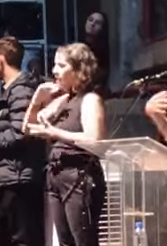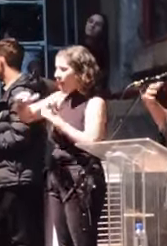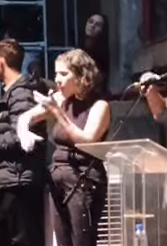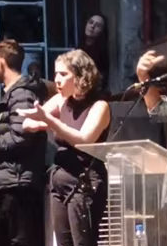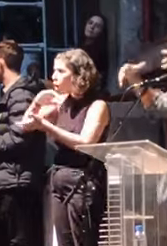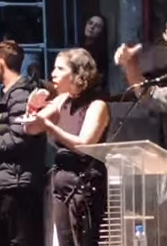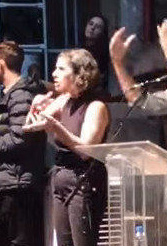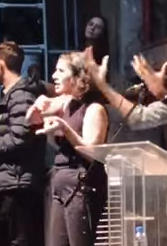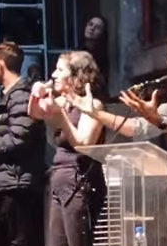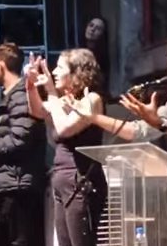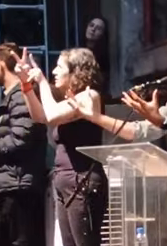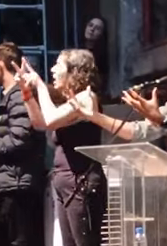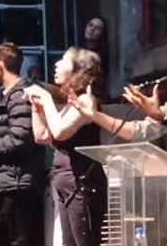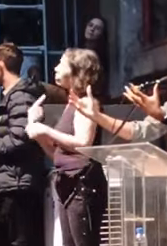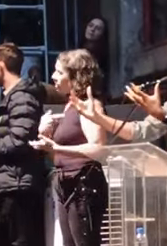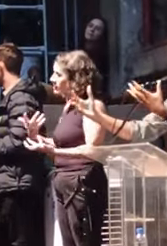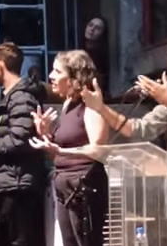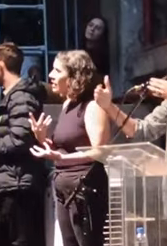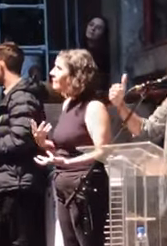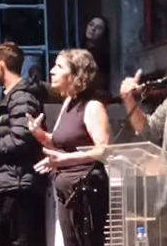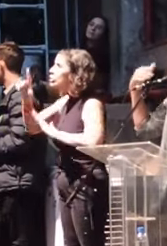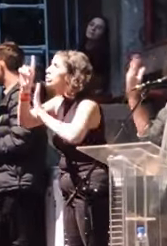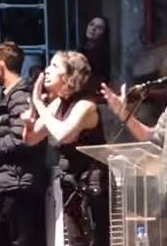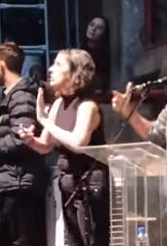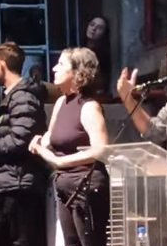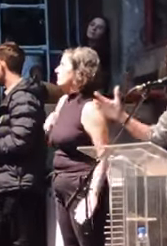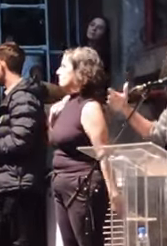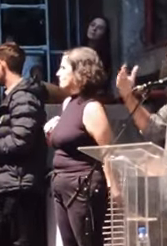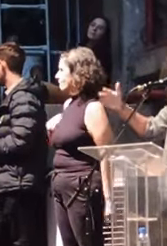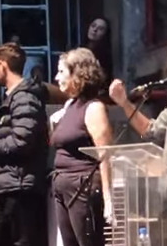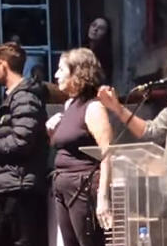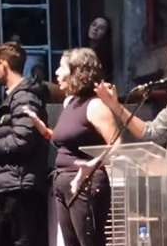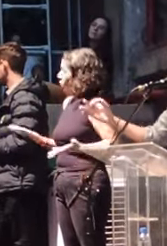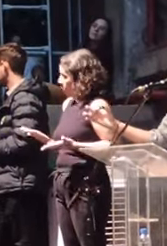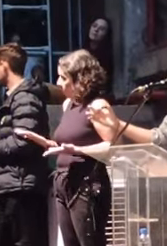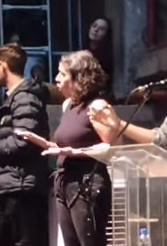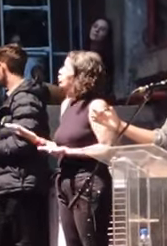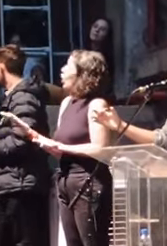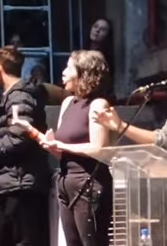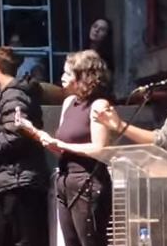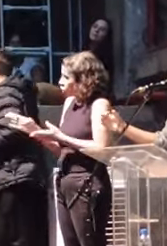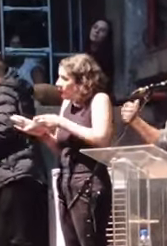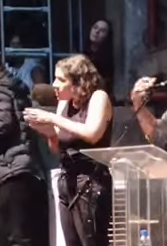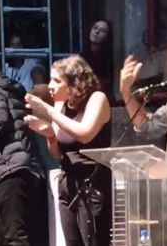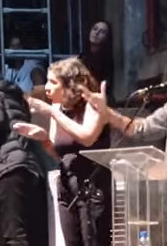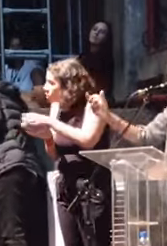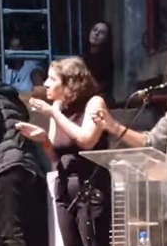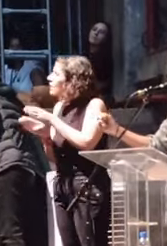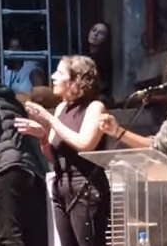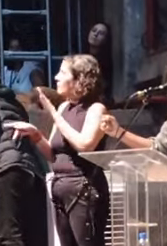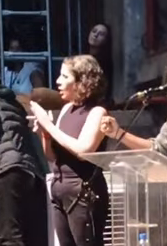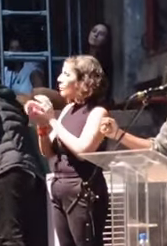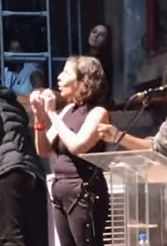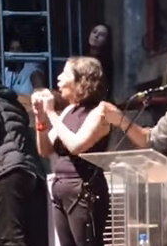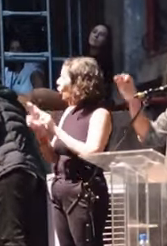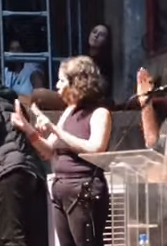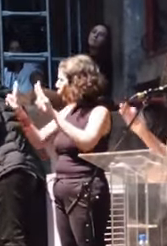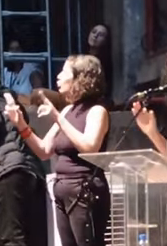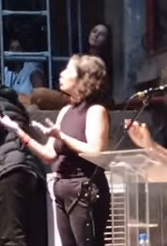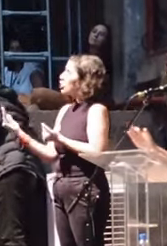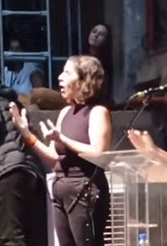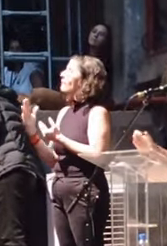é garantir o nosso direito a ter vida. Hoje eu estou jovem conselheira do Pacto Global da ONU, sou jovem embaixadora da